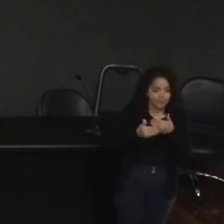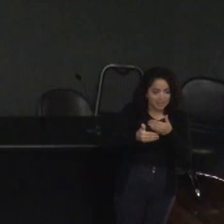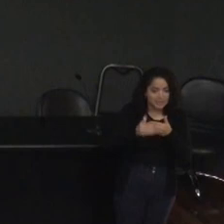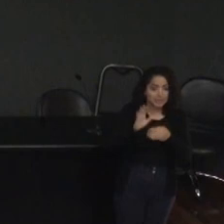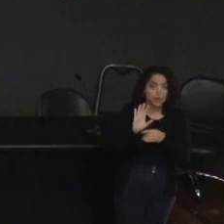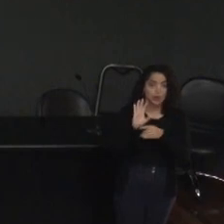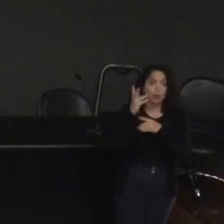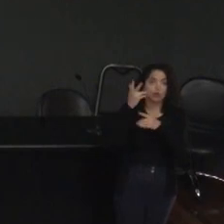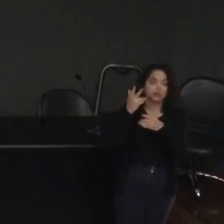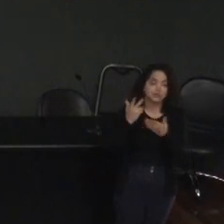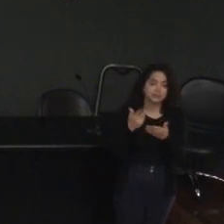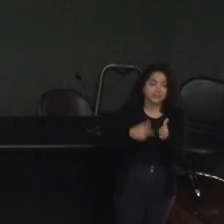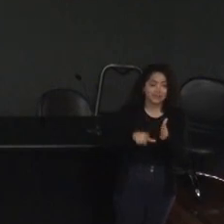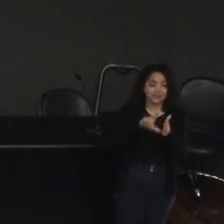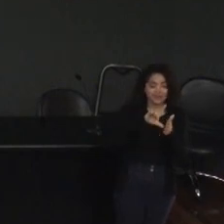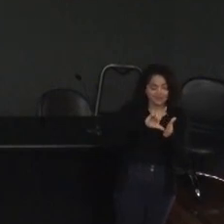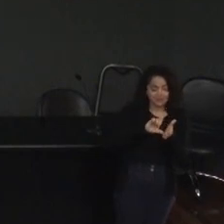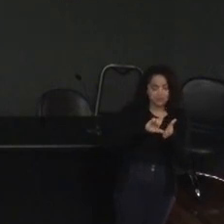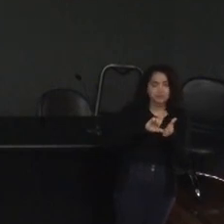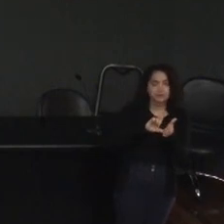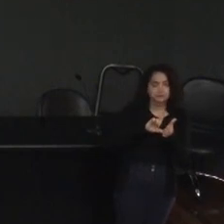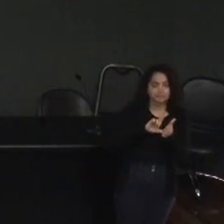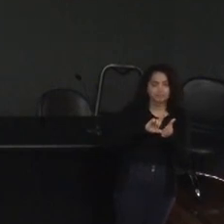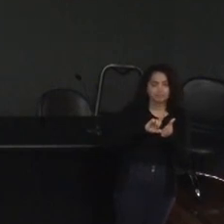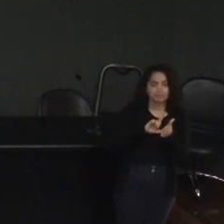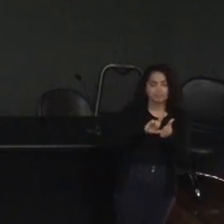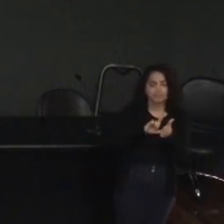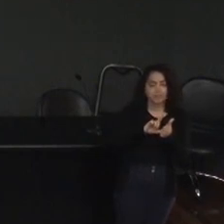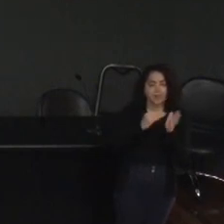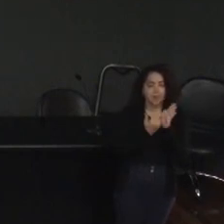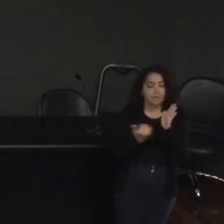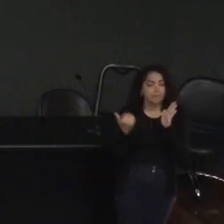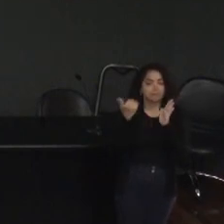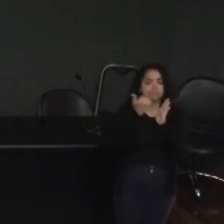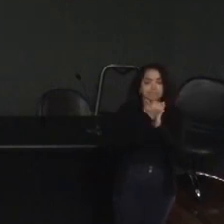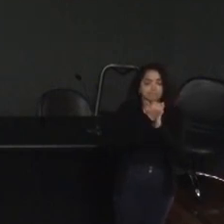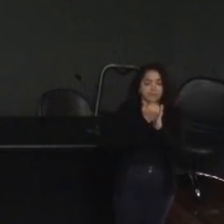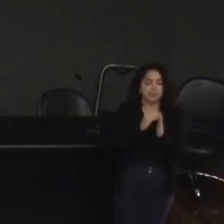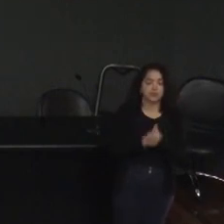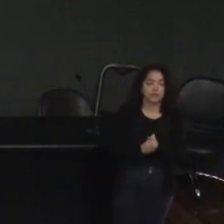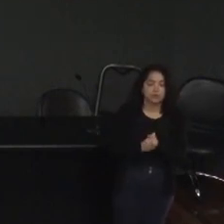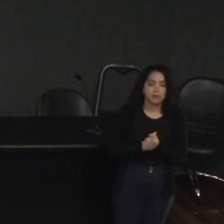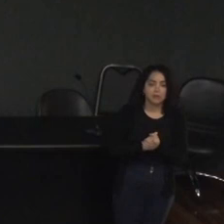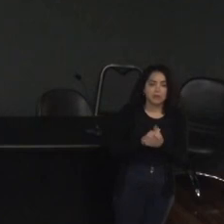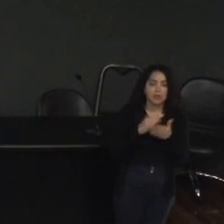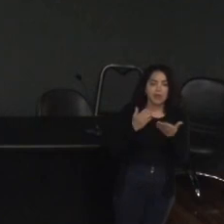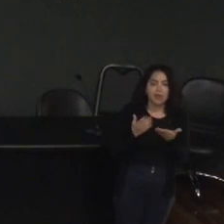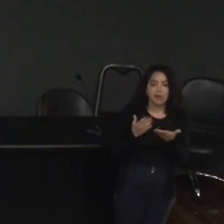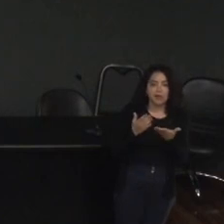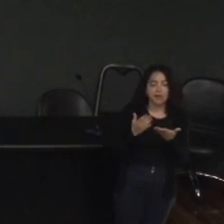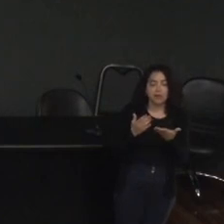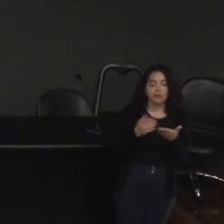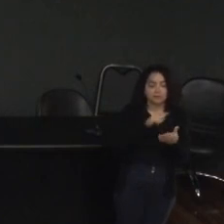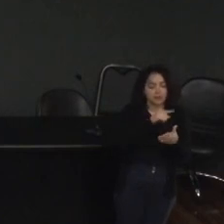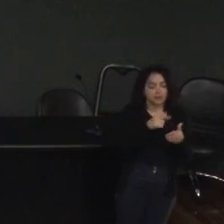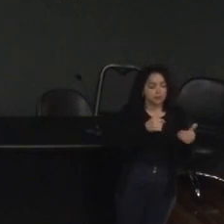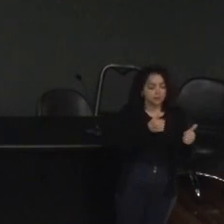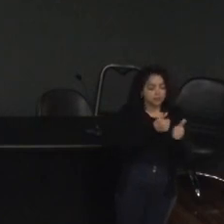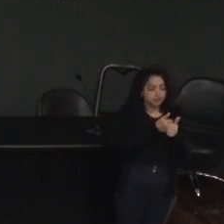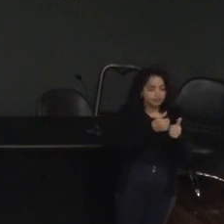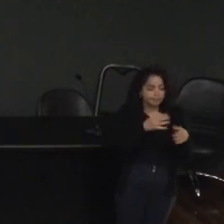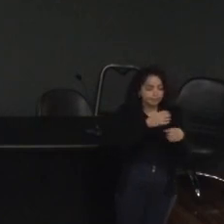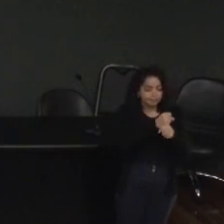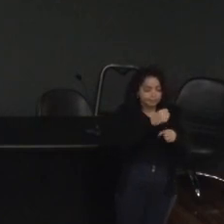antes disso é muito grande a pirote mas ali demora isso aconteceu Tribunal de Contas numa